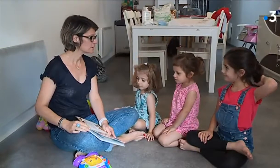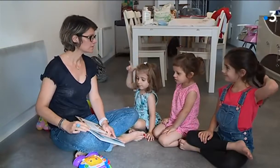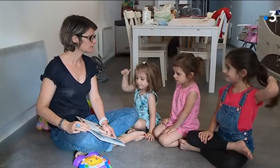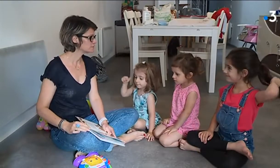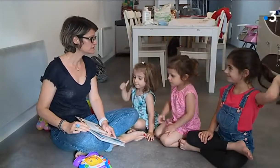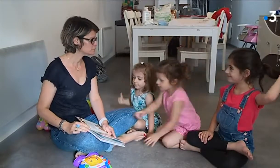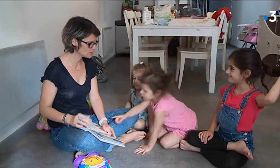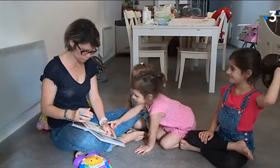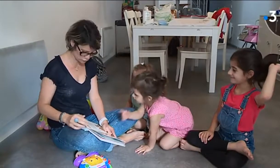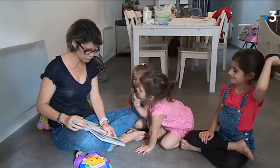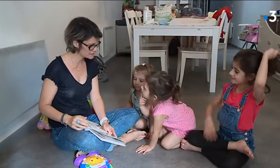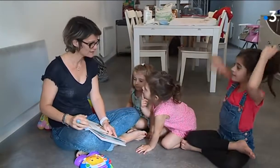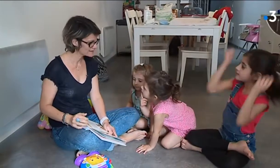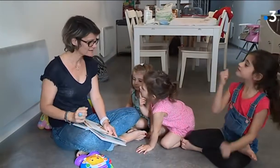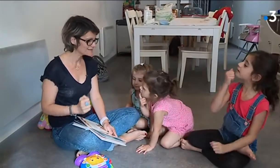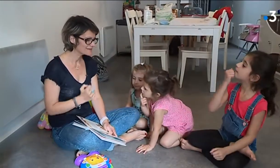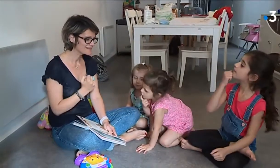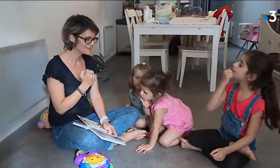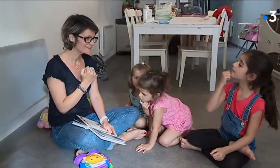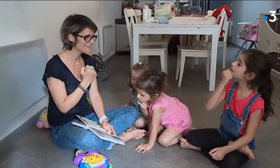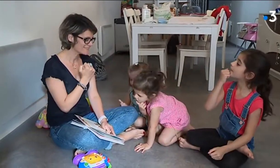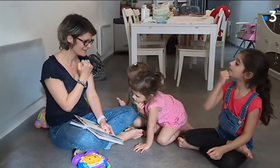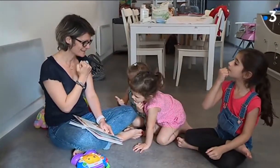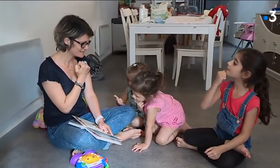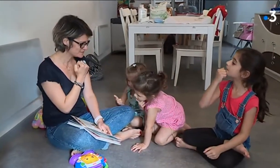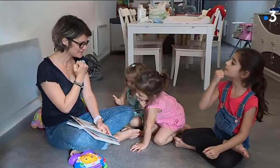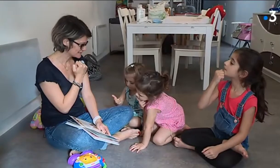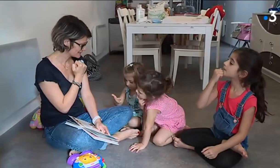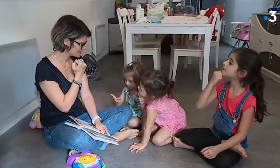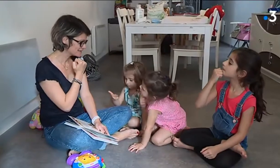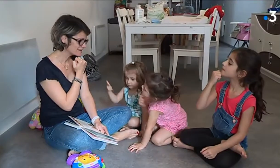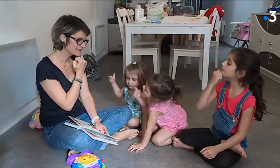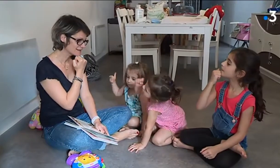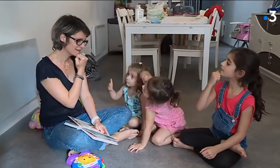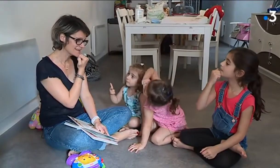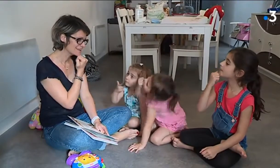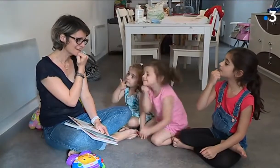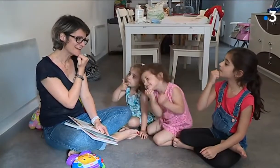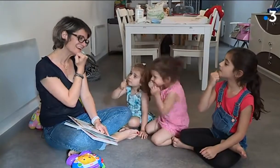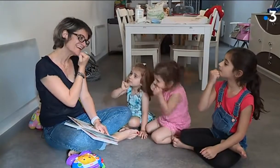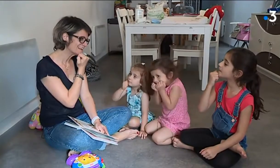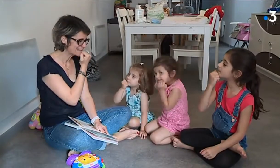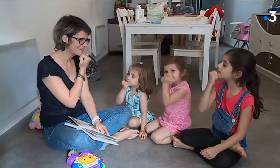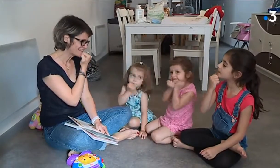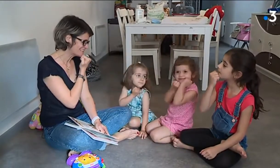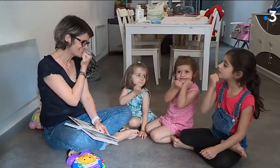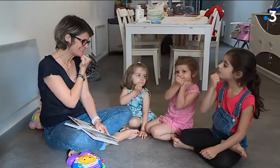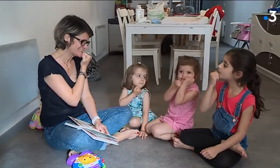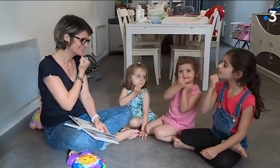Alors ça, Lucie, le marron, tu le connais? Les signes des couleurs, ceux des mots du quotidien, ces tout petits les apprennent vite,